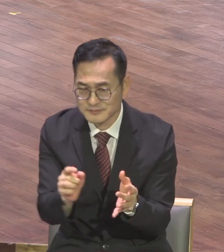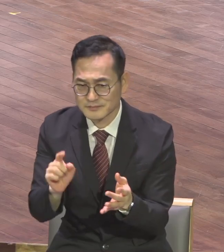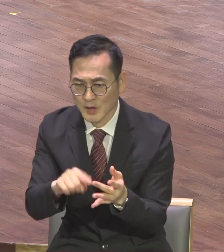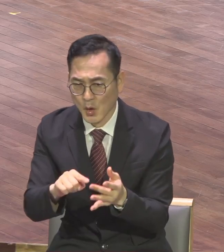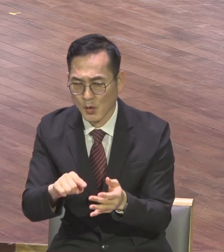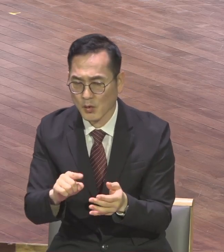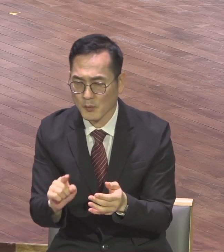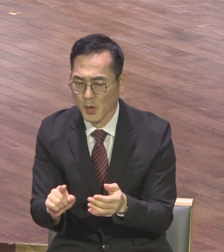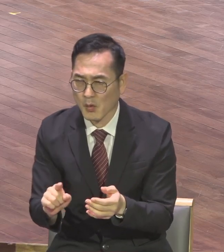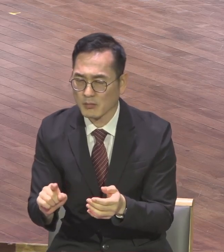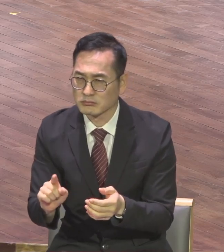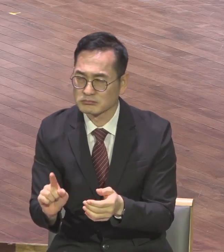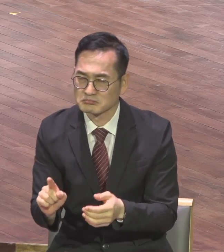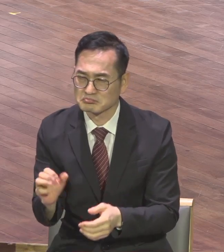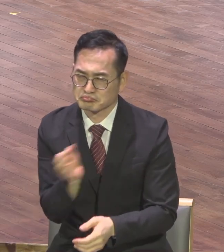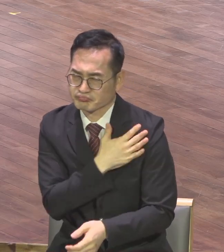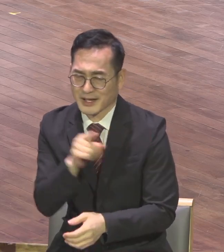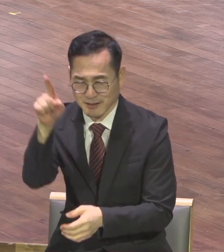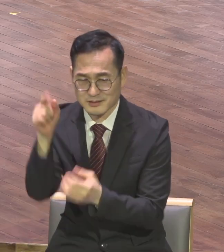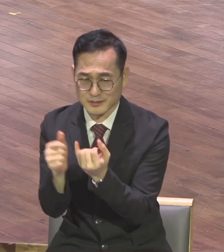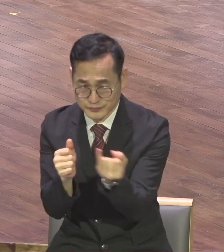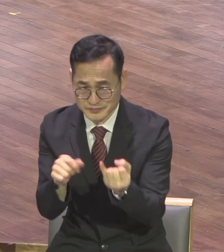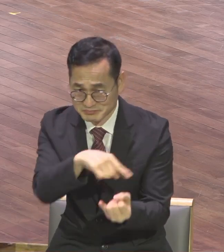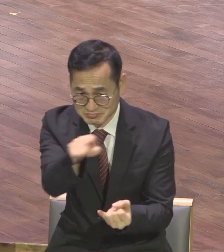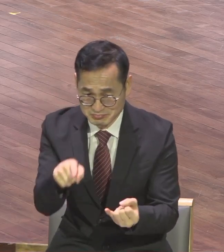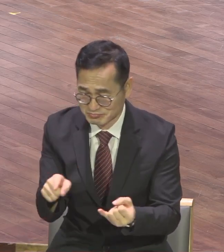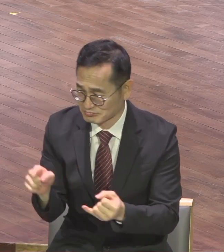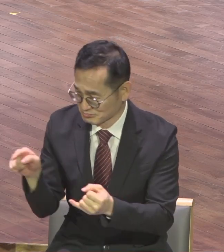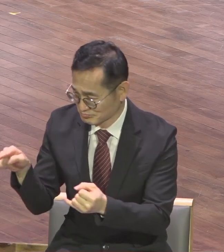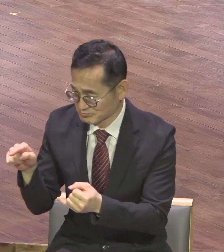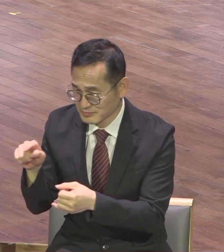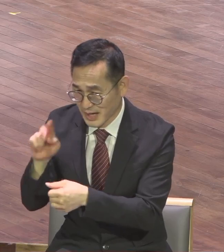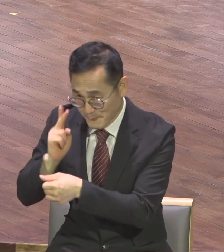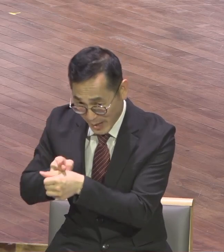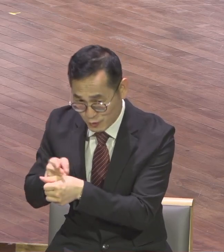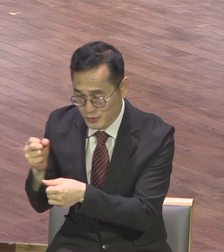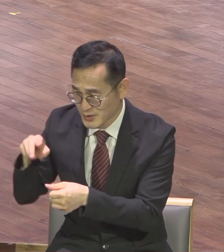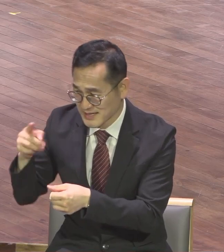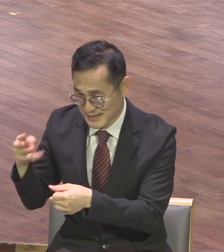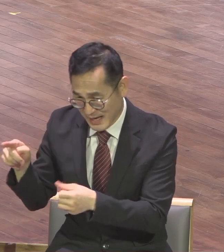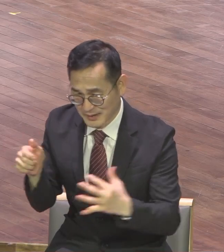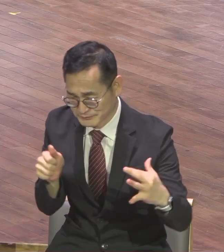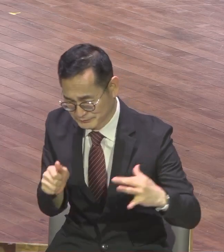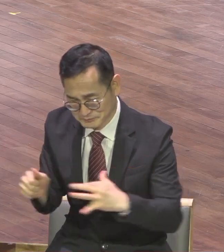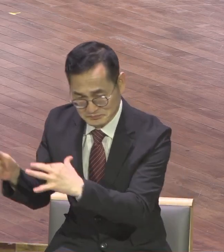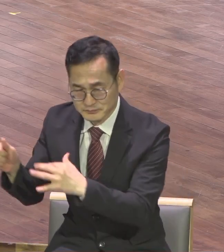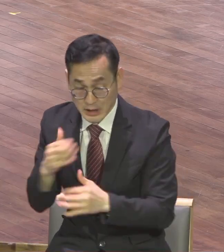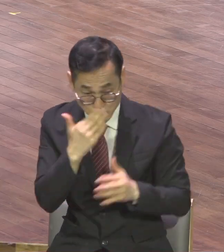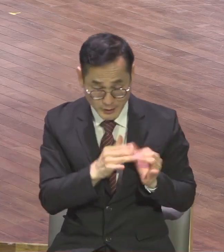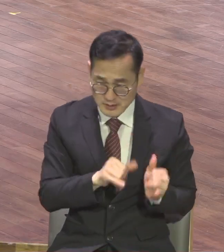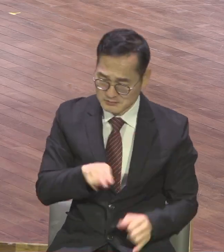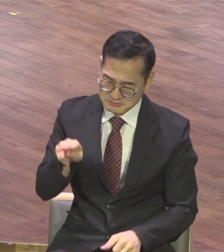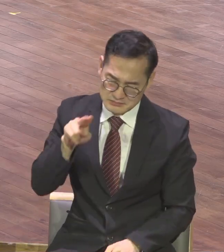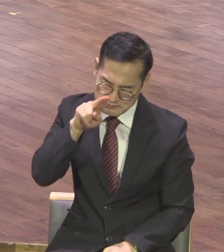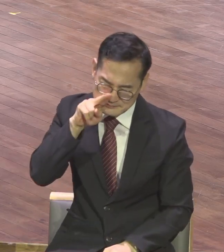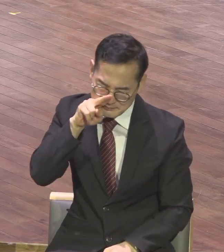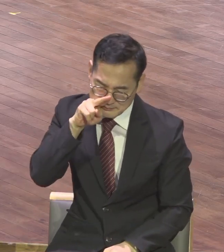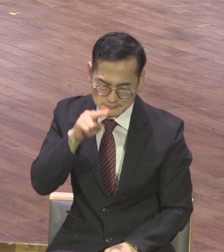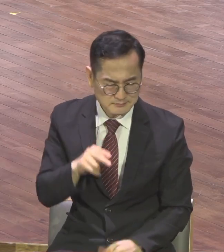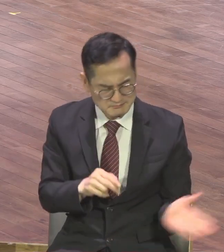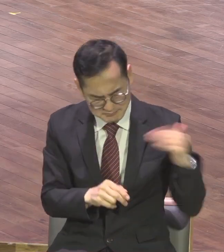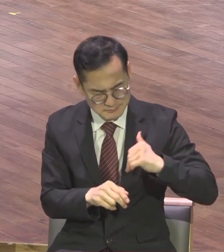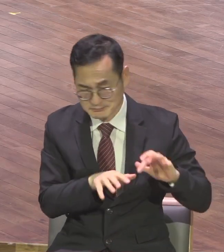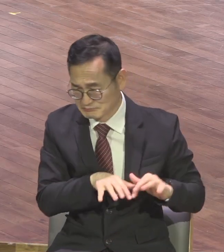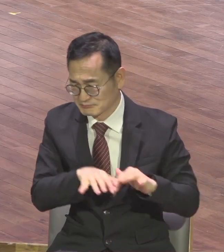않은 기부인도 고난을 받고 바울과 실라를 따르나, 그러나 유대인들은 시기하여 저자의 어떤 불량한 사람들을 데리고 때를 지어